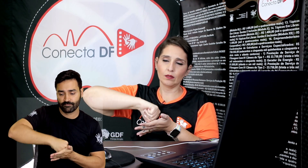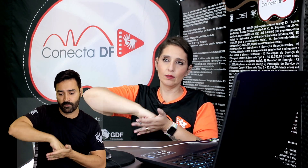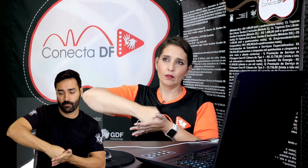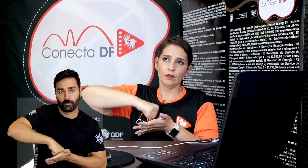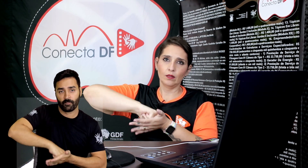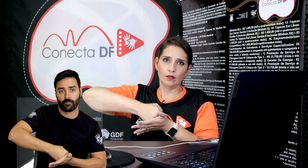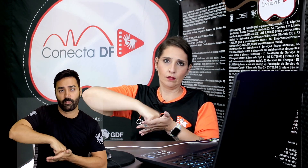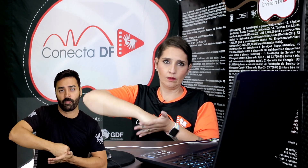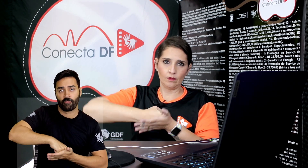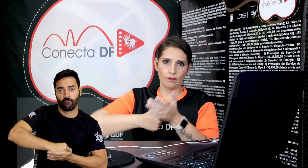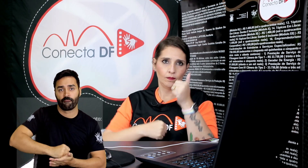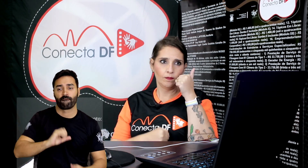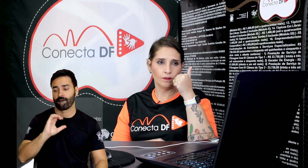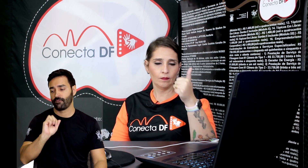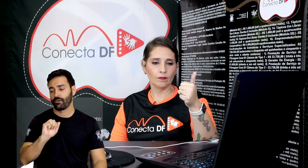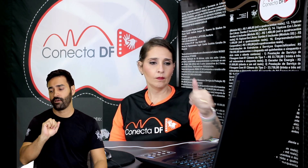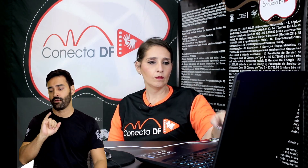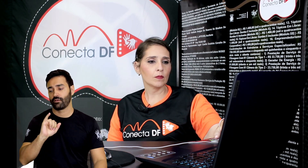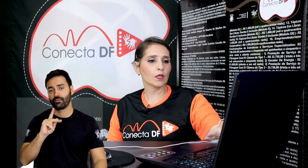assim.